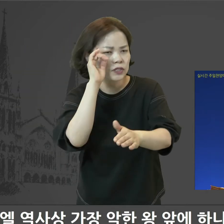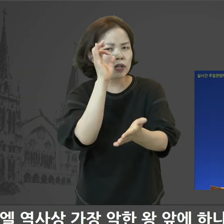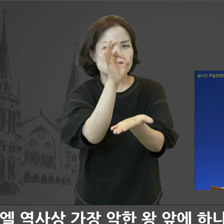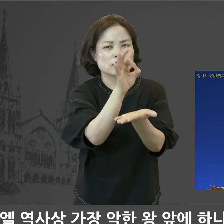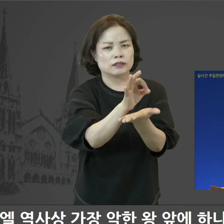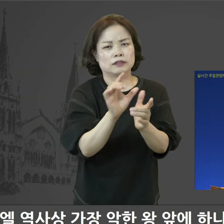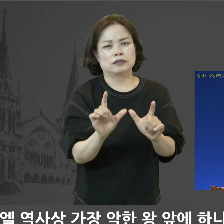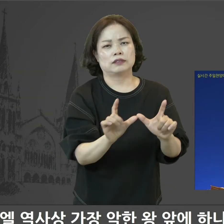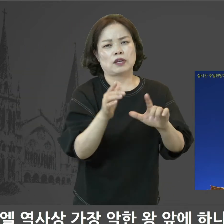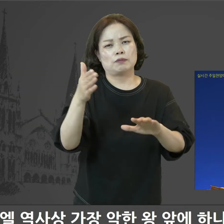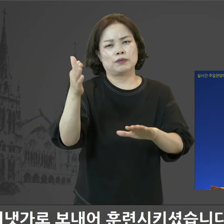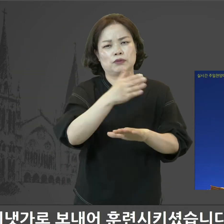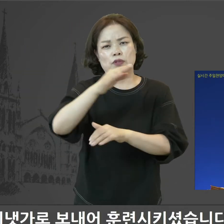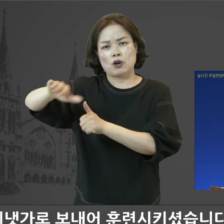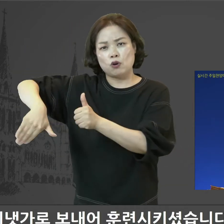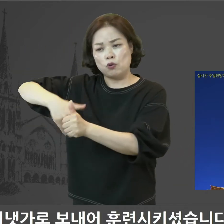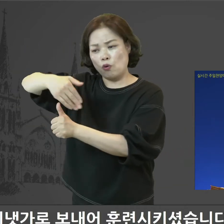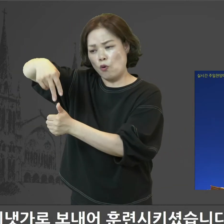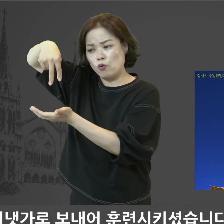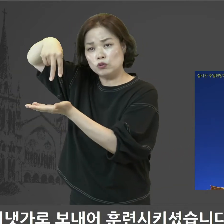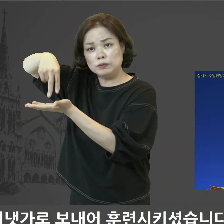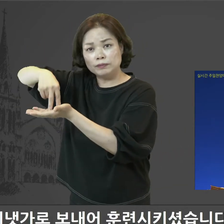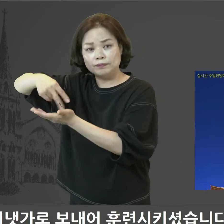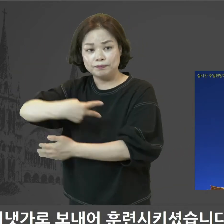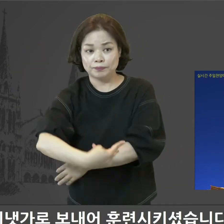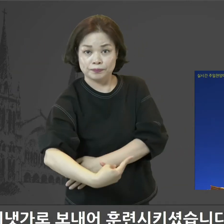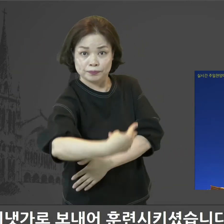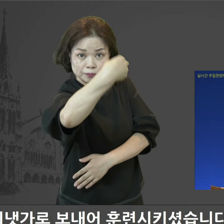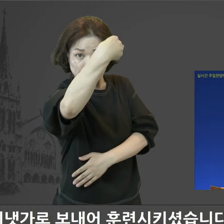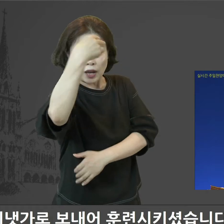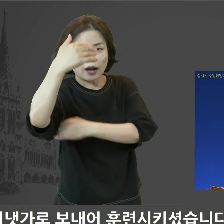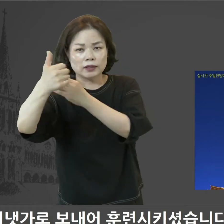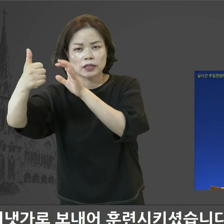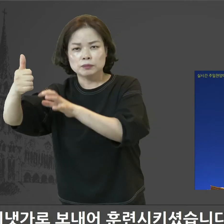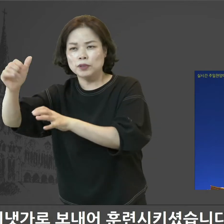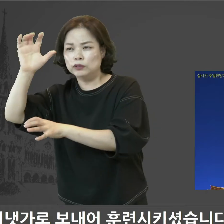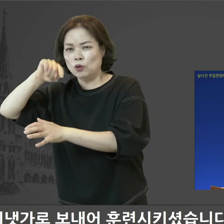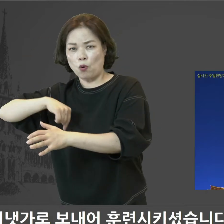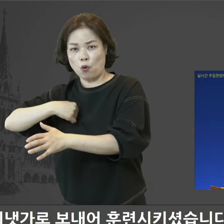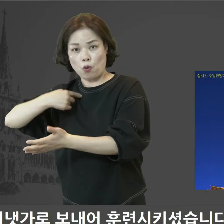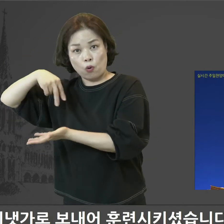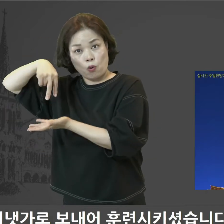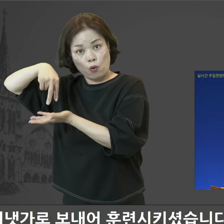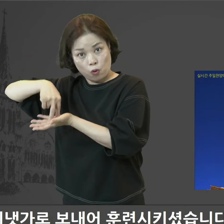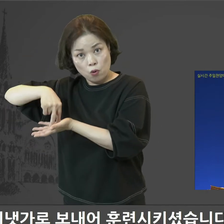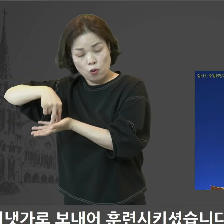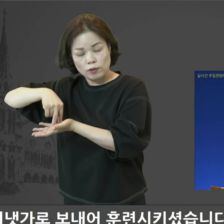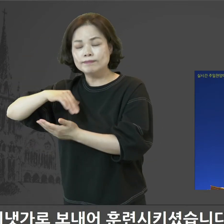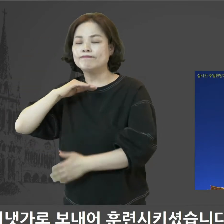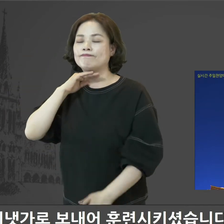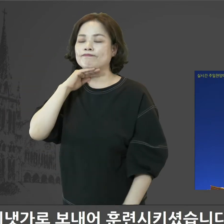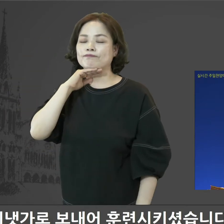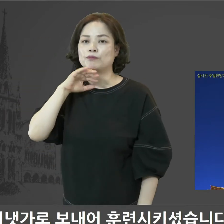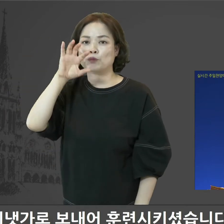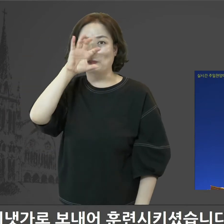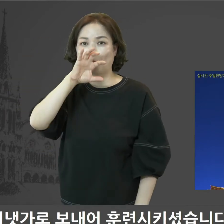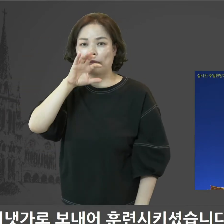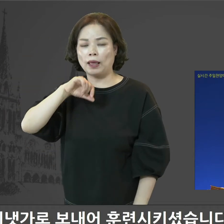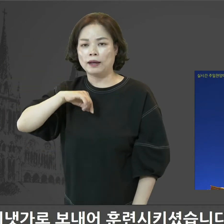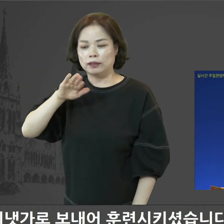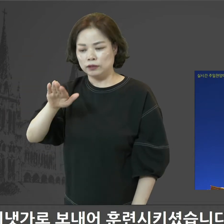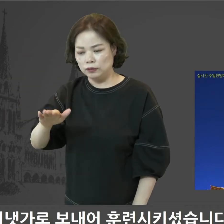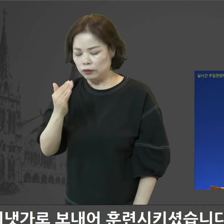가치관과 삶으로부터 고립시켜내고 잘라내어서 하나님 앞에서 홀로 되어지는 훈련, 기다리는 훈련, 그리고